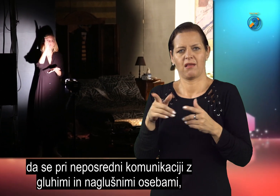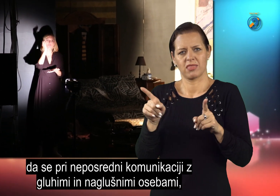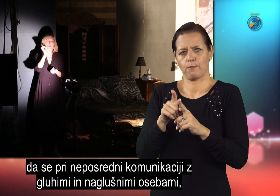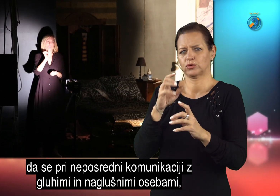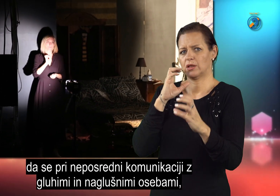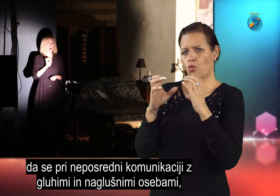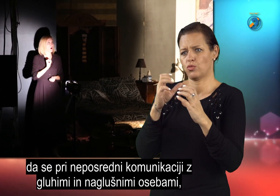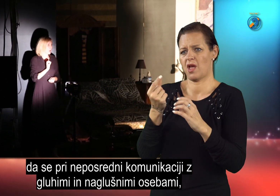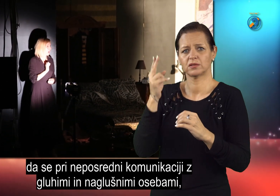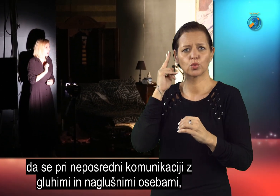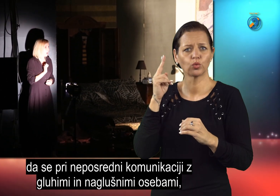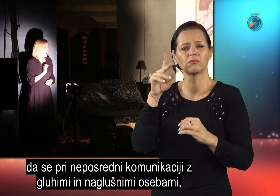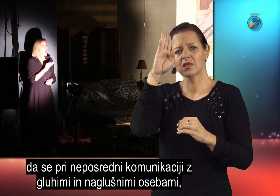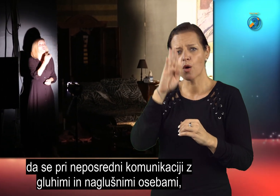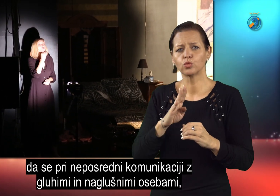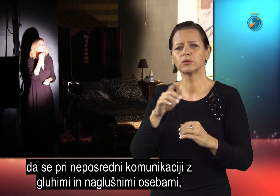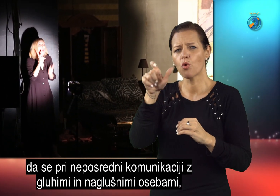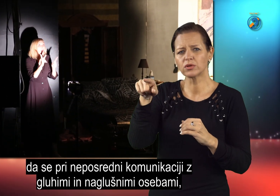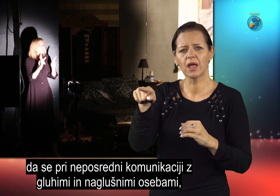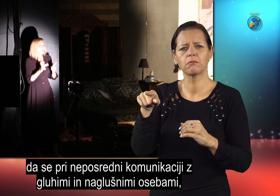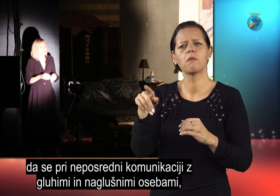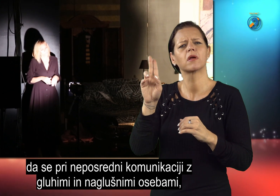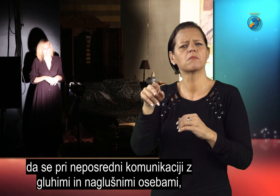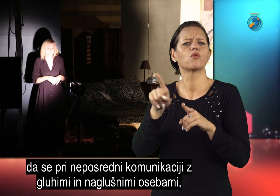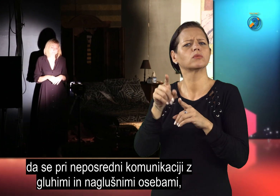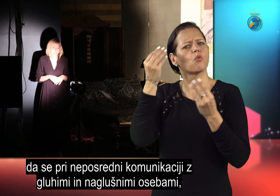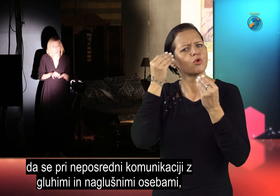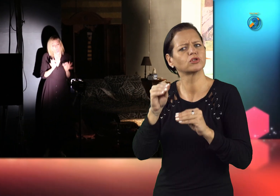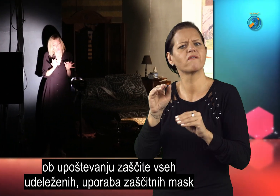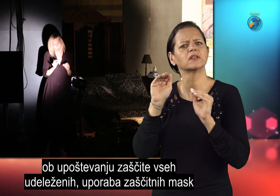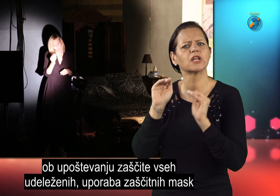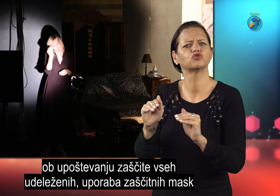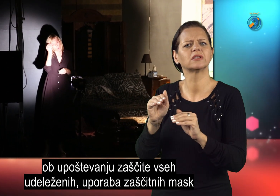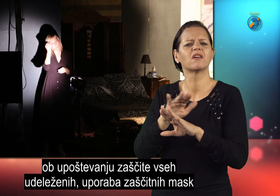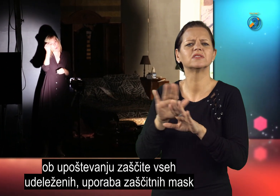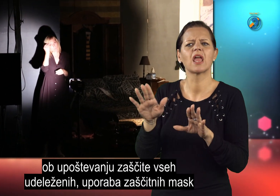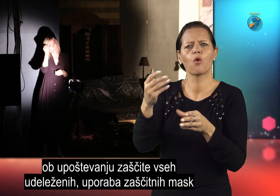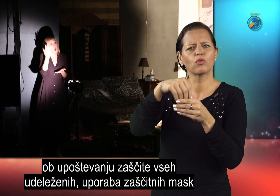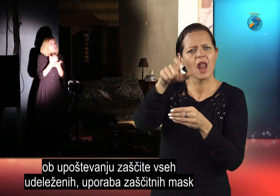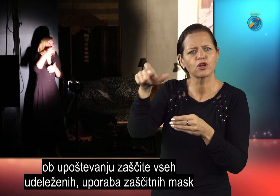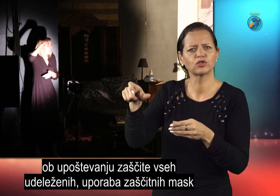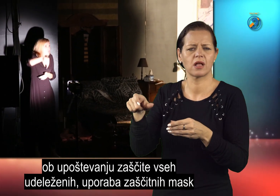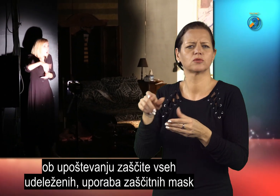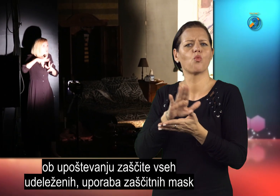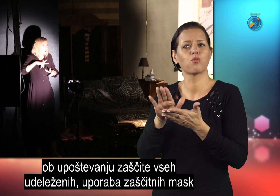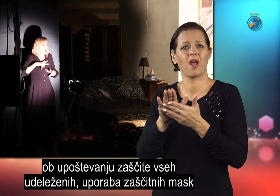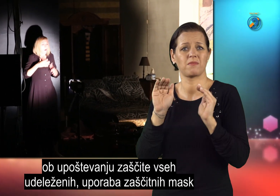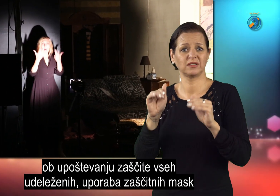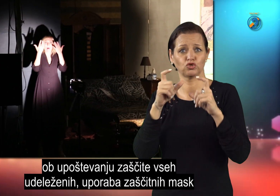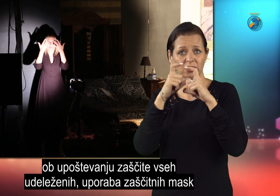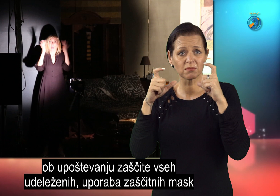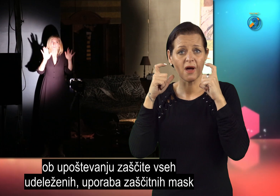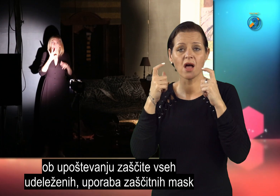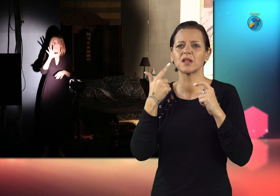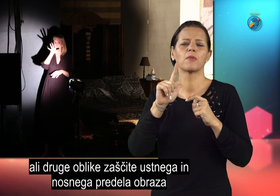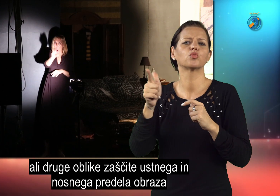da se pri neposredni komunikaciji z gluhimi in naglušnimi osebami ob upoštevanju zaščite vseh udeleženih uporaba zaščitnih mask